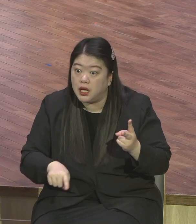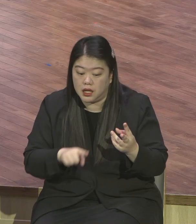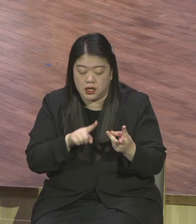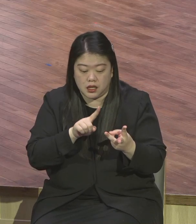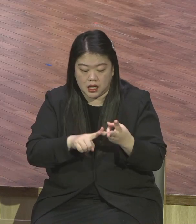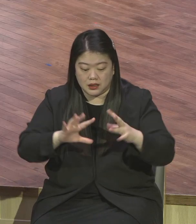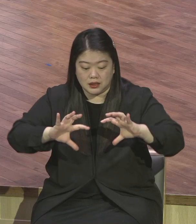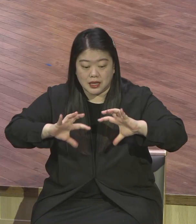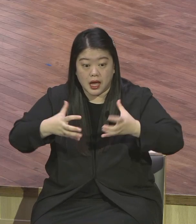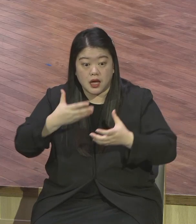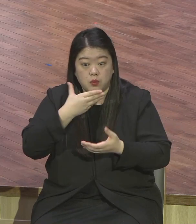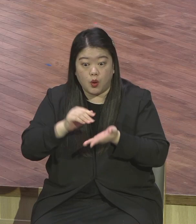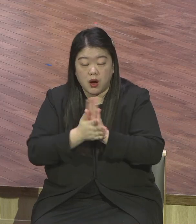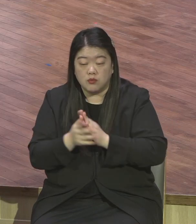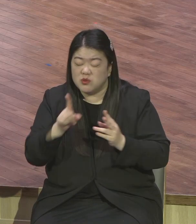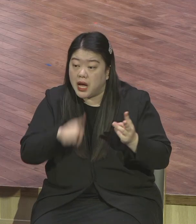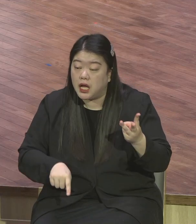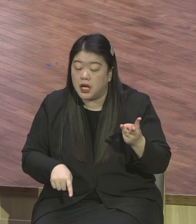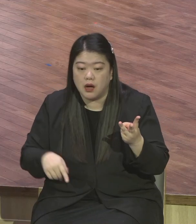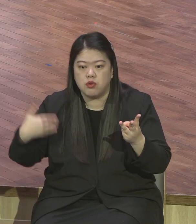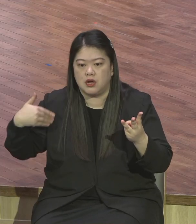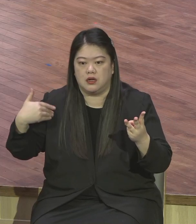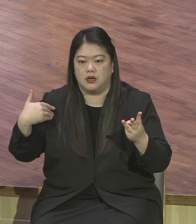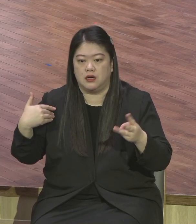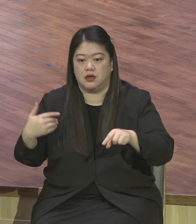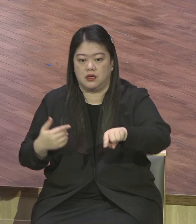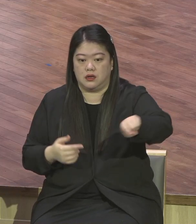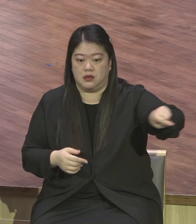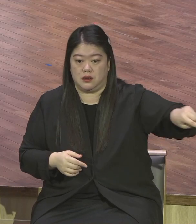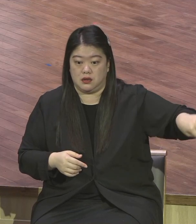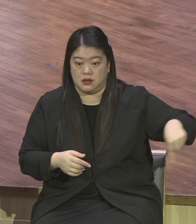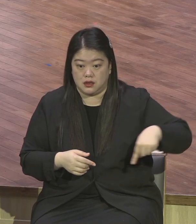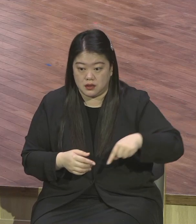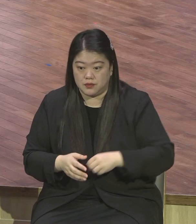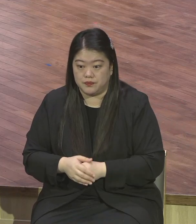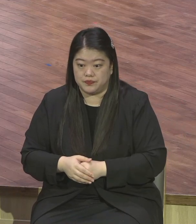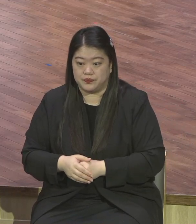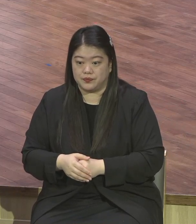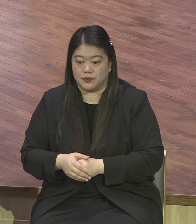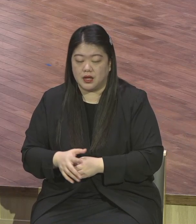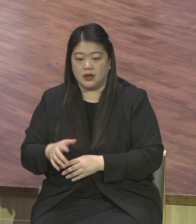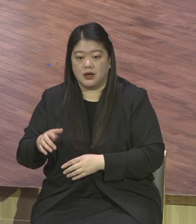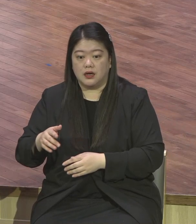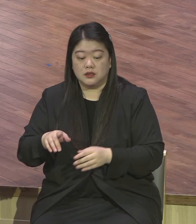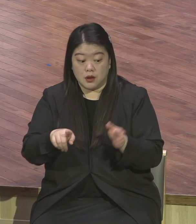못해. 순례자, 정복자, 남은 자, 남길 자.